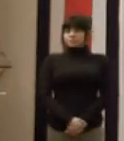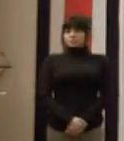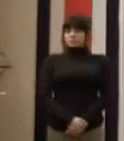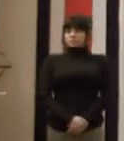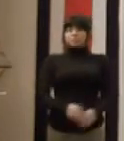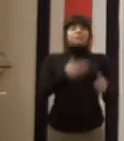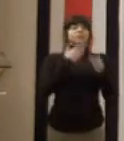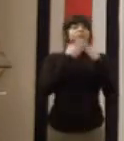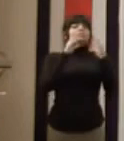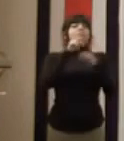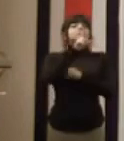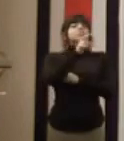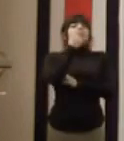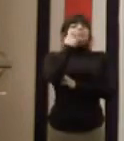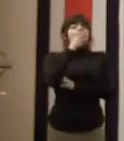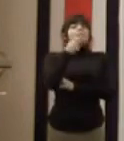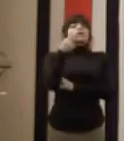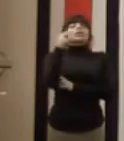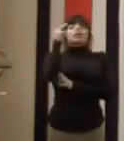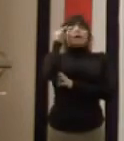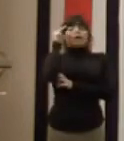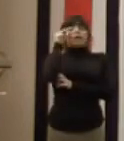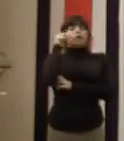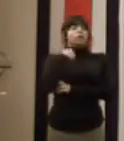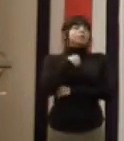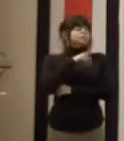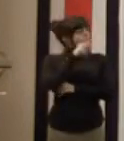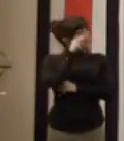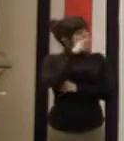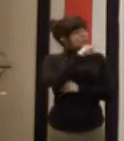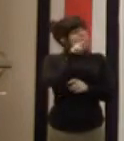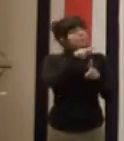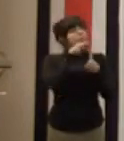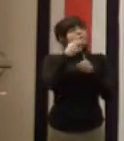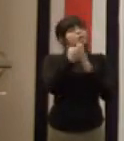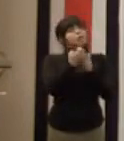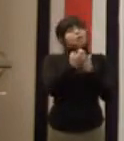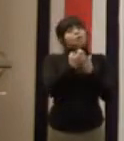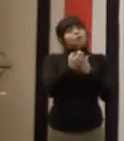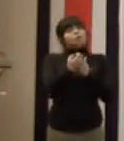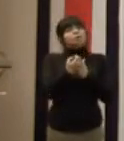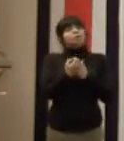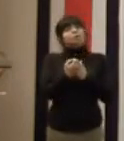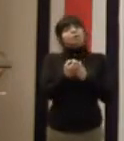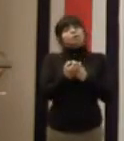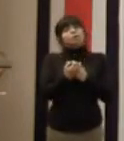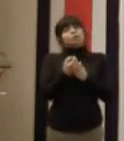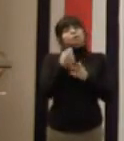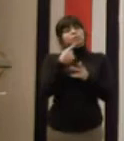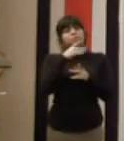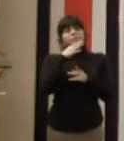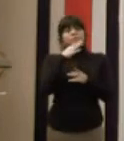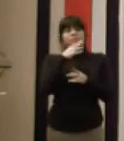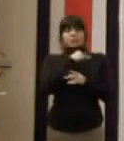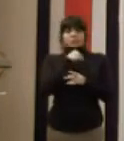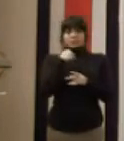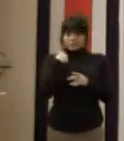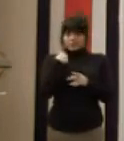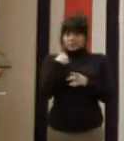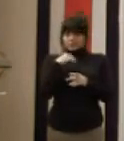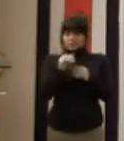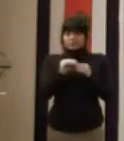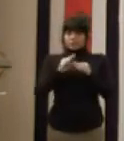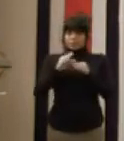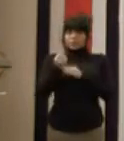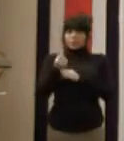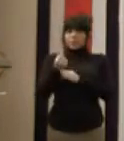Gracias. La consulta es para don Helio. Don Helio, desde el punto de vista económico, como ahora mencionó la ministra, este aumento se hace